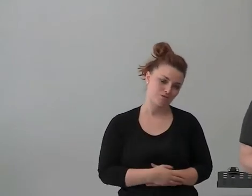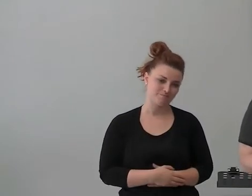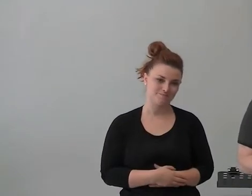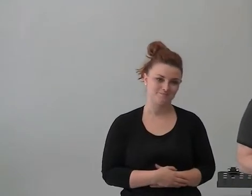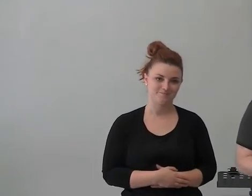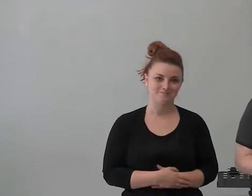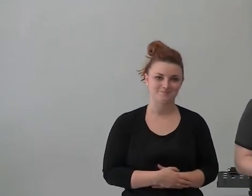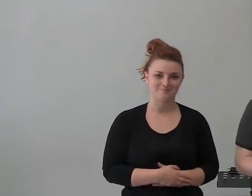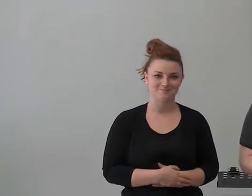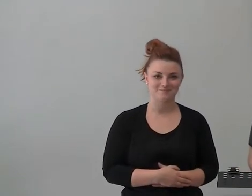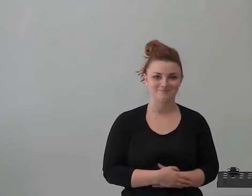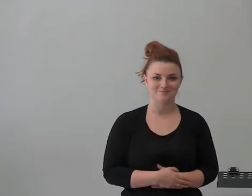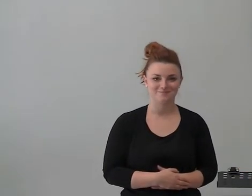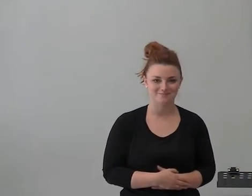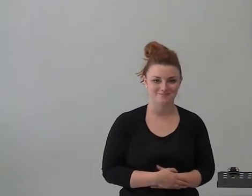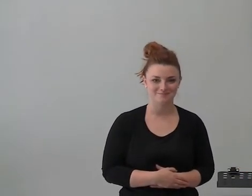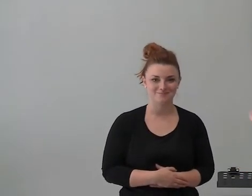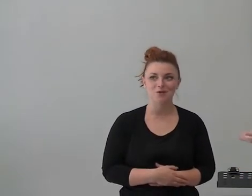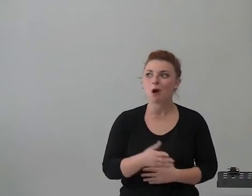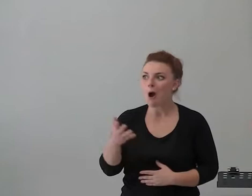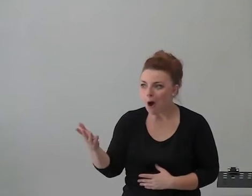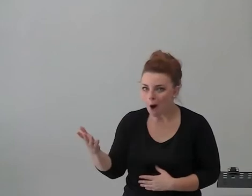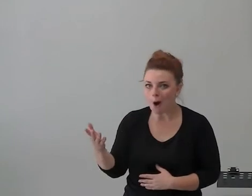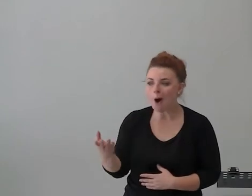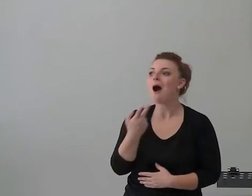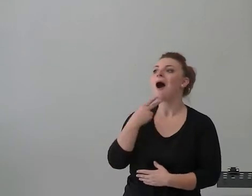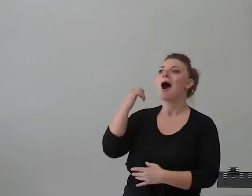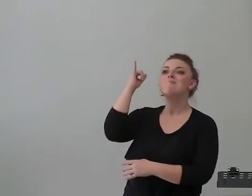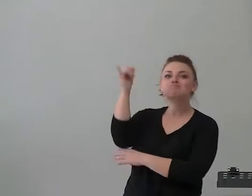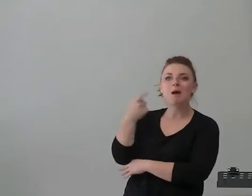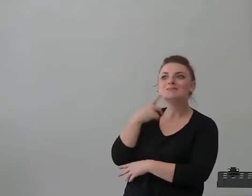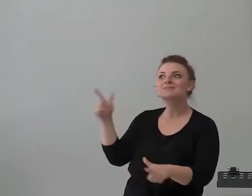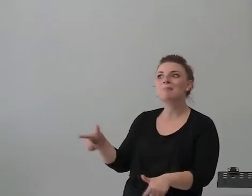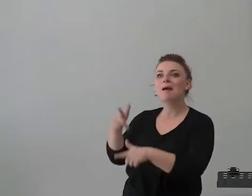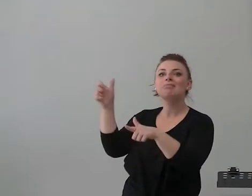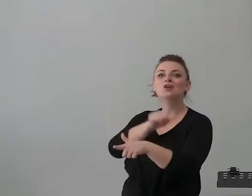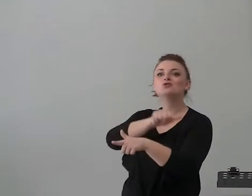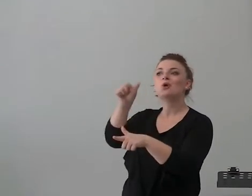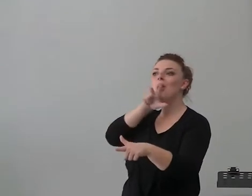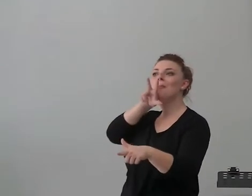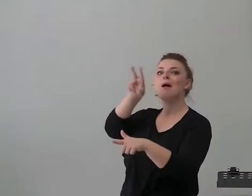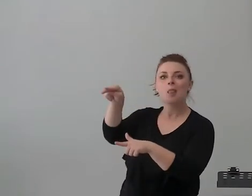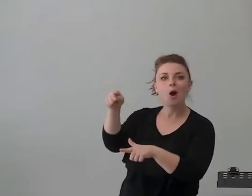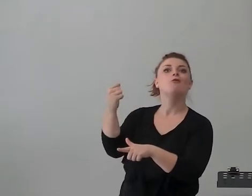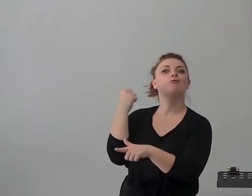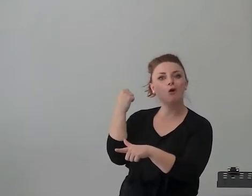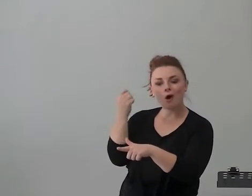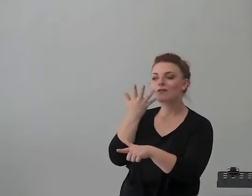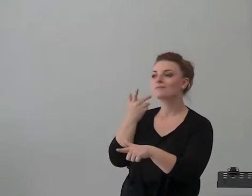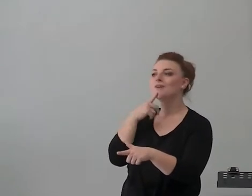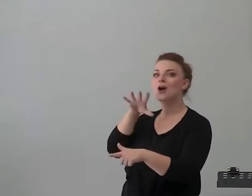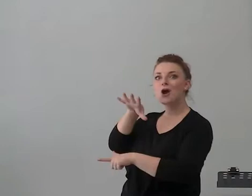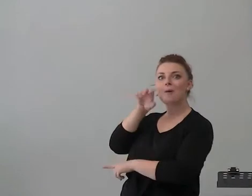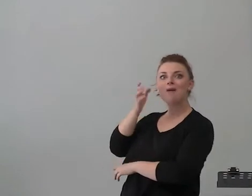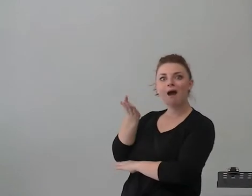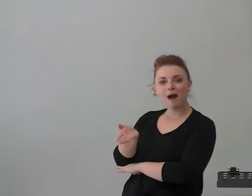È forte avere la possibilità di uccidere le piante con solo la voce. Lo voglio fare anche io.